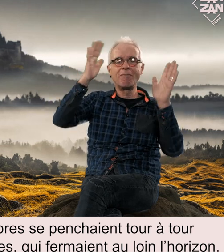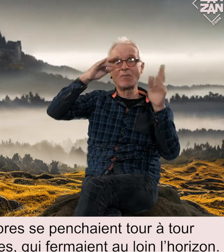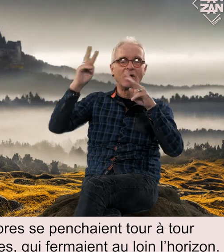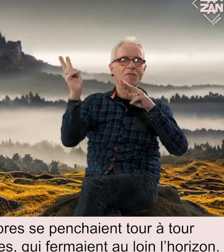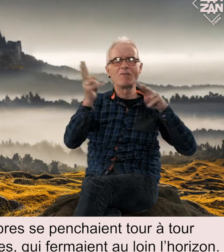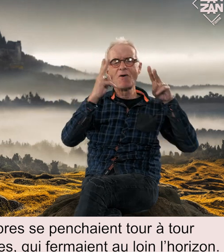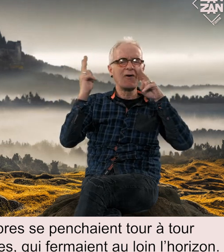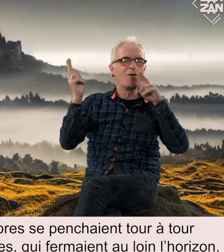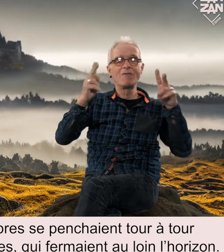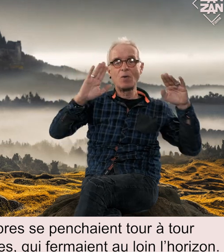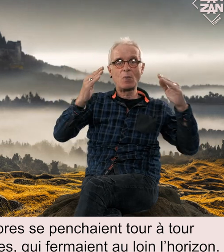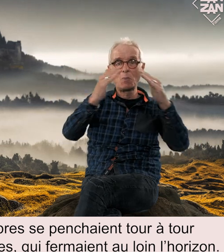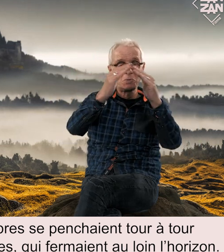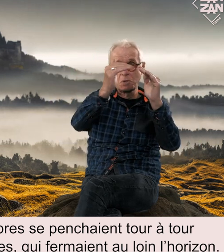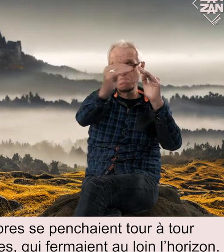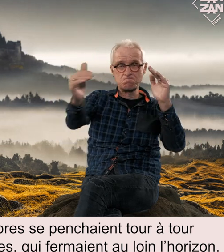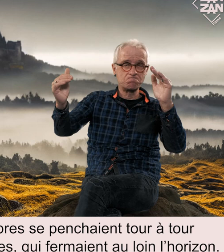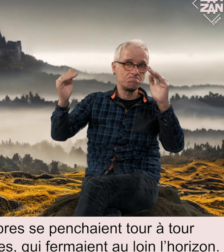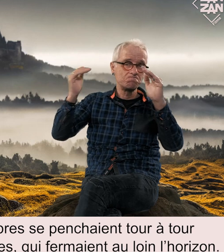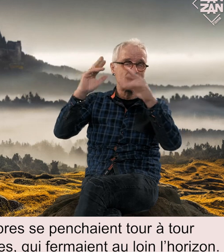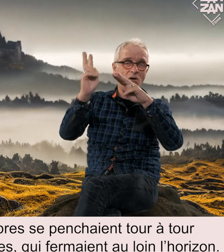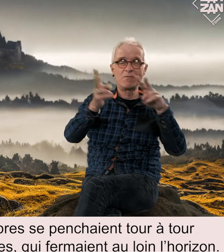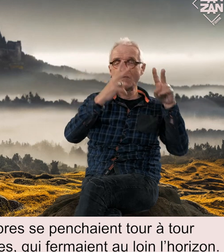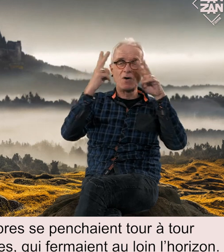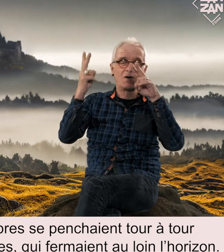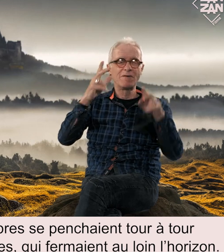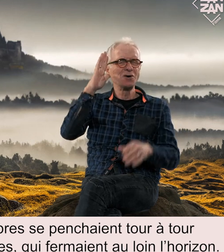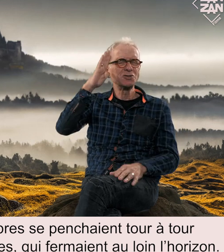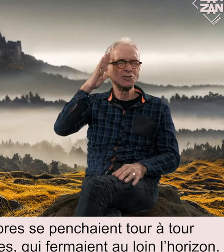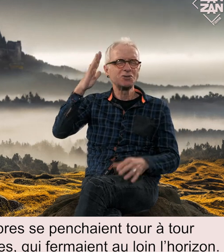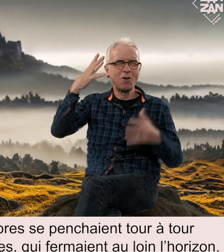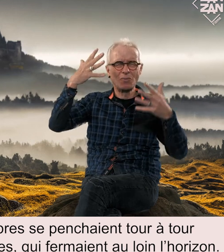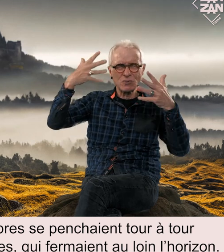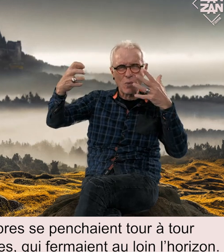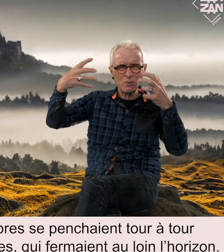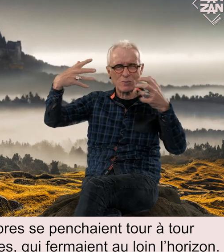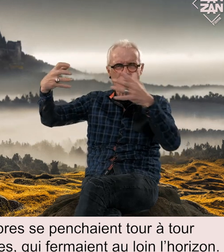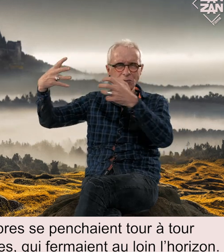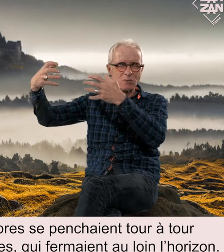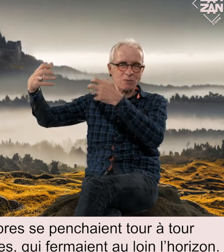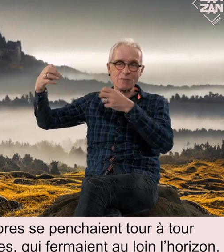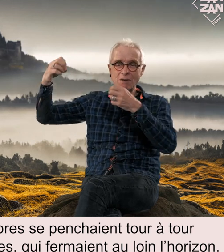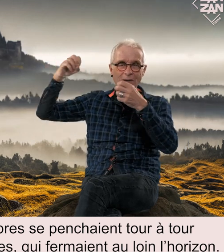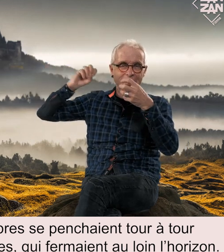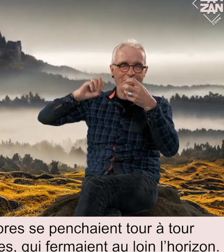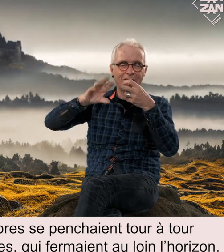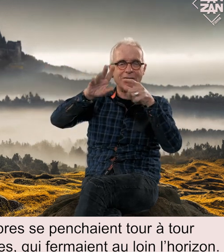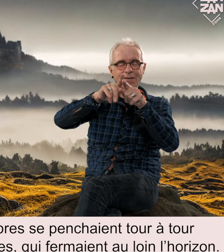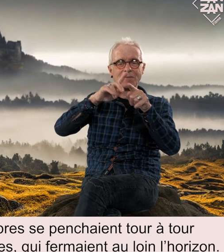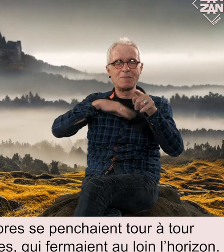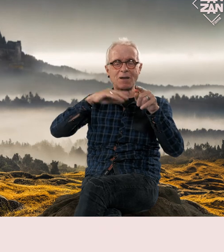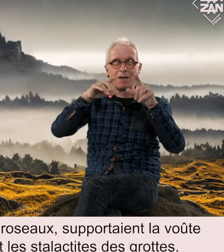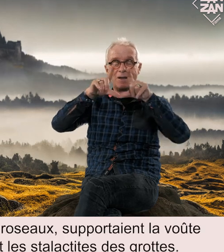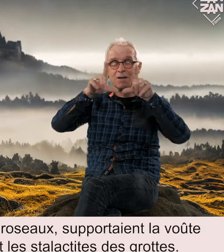montagnes qui fermaient au loin l'horizon. Les chambres, pleines de crépuscules, se trouvaient éclairées par les incrustations des